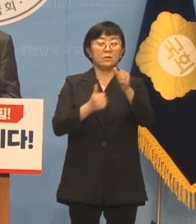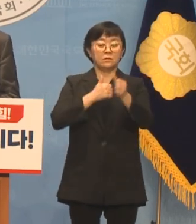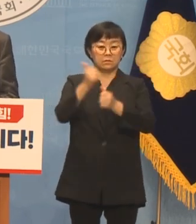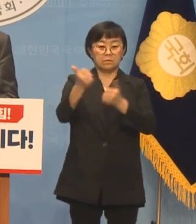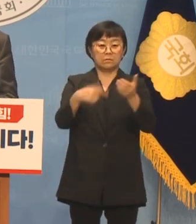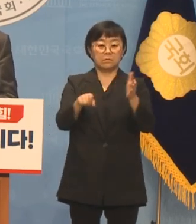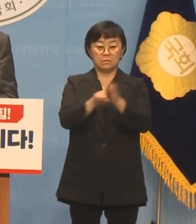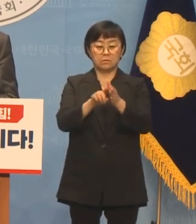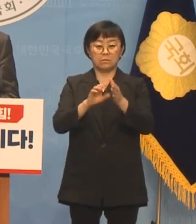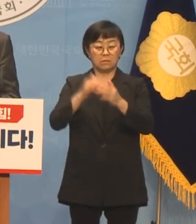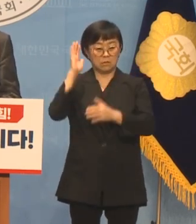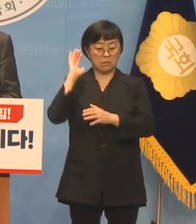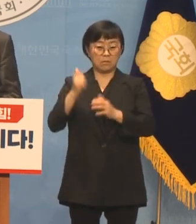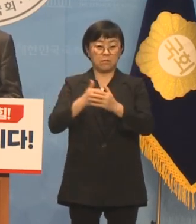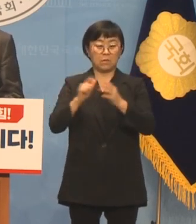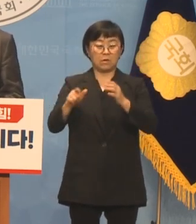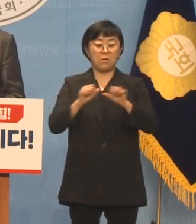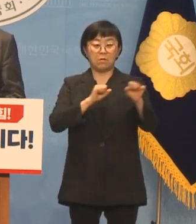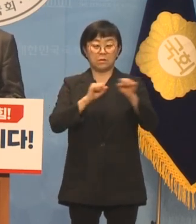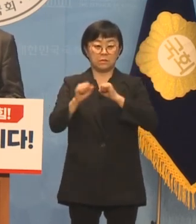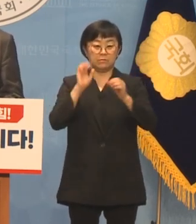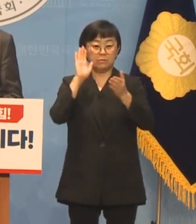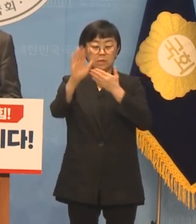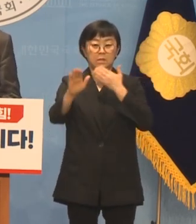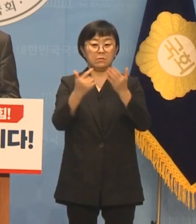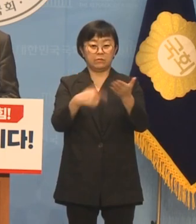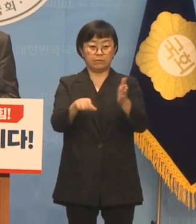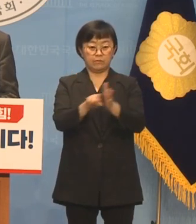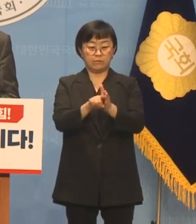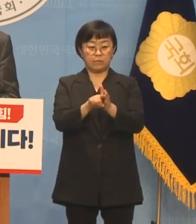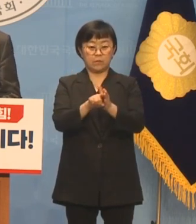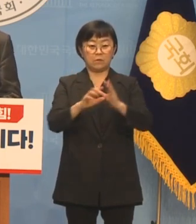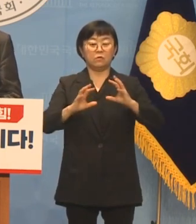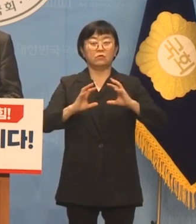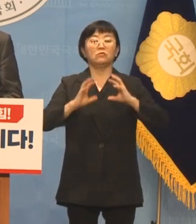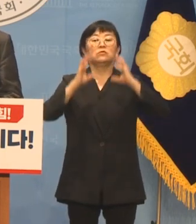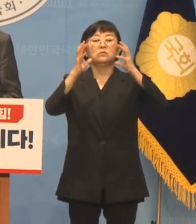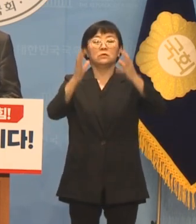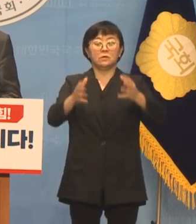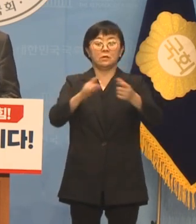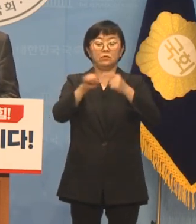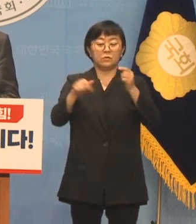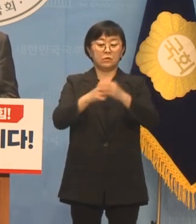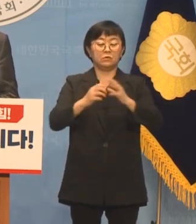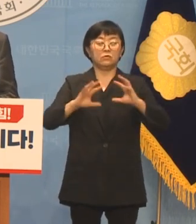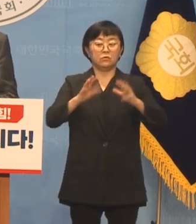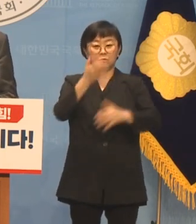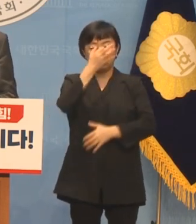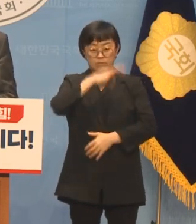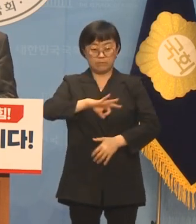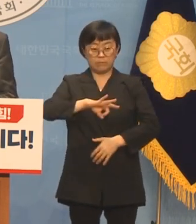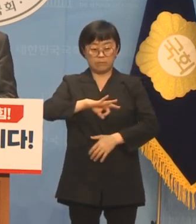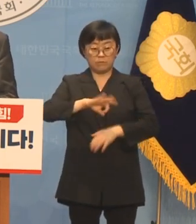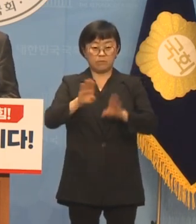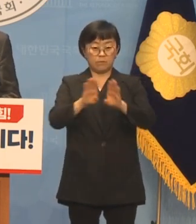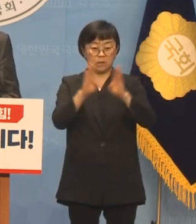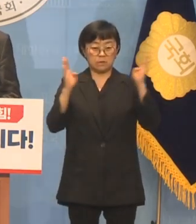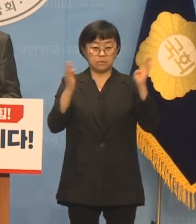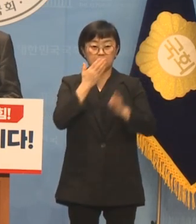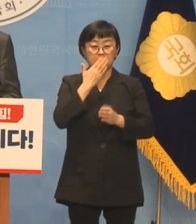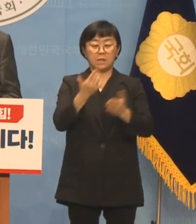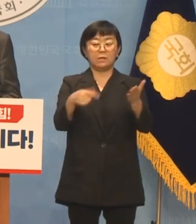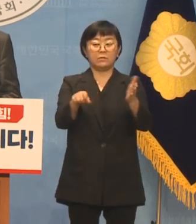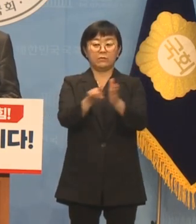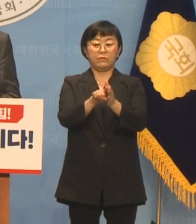통하여 대한민국의 활기찬 미래를 열고 국제무대에서 우리의 국익을 펼쳐나가기